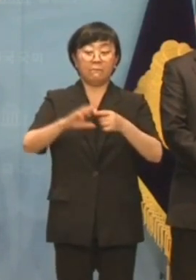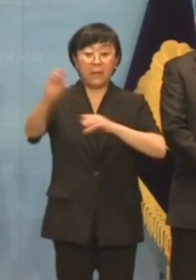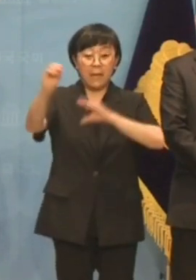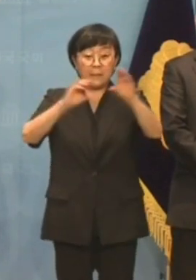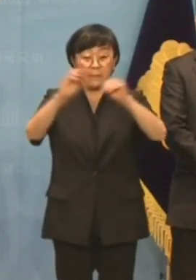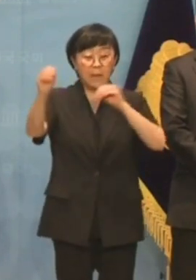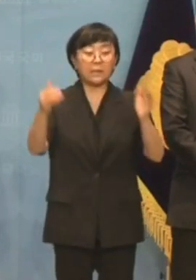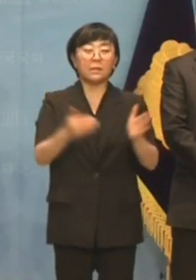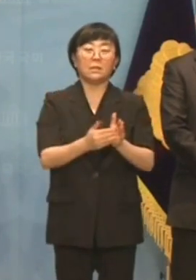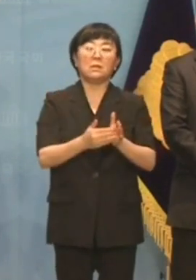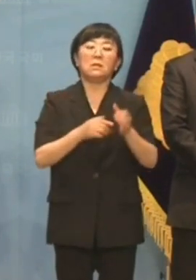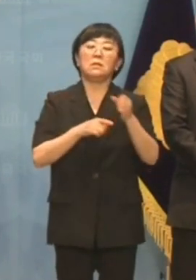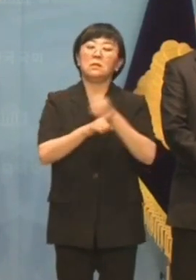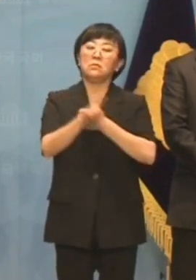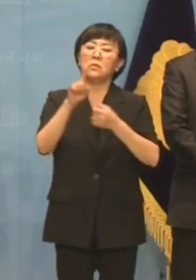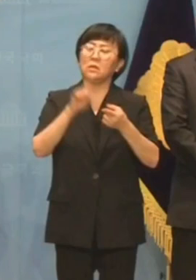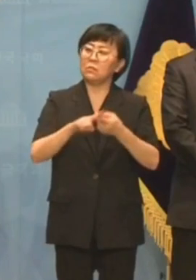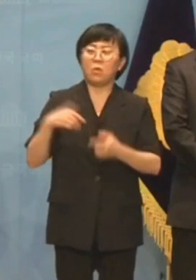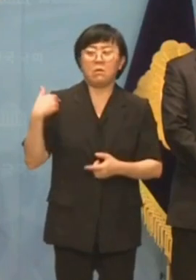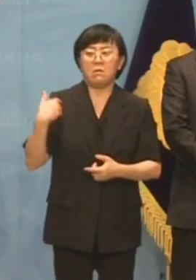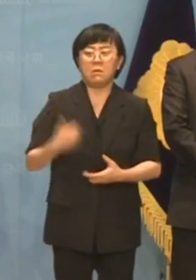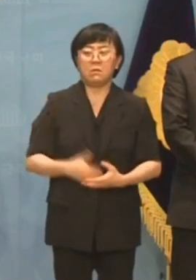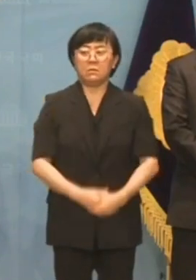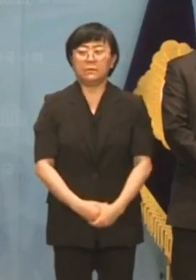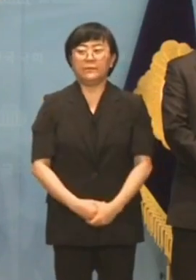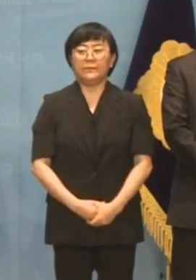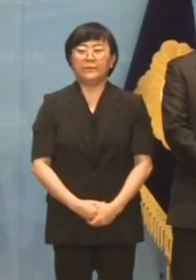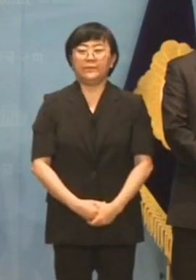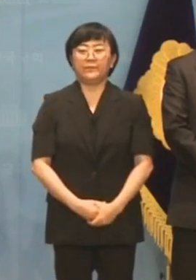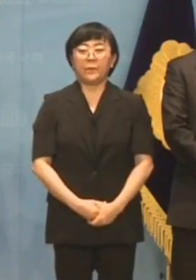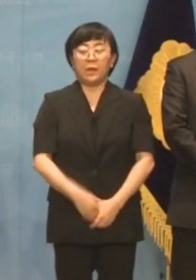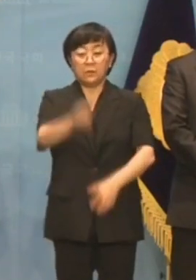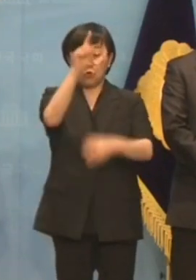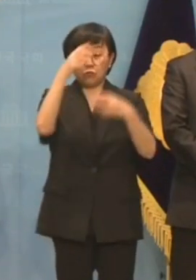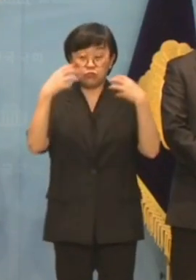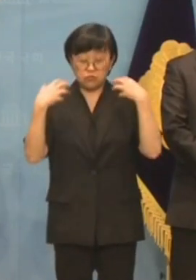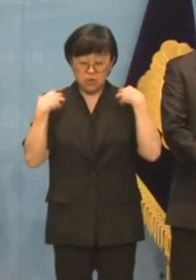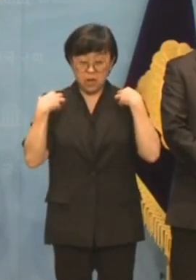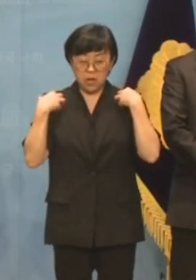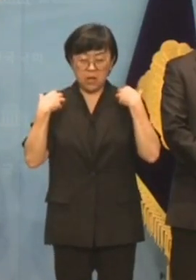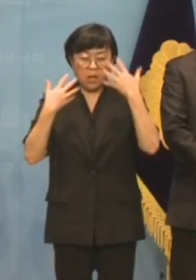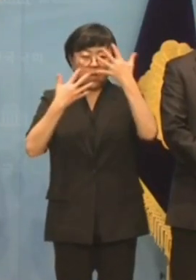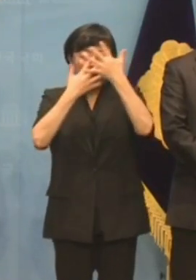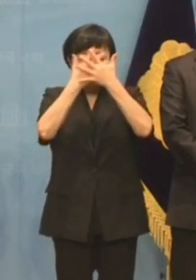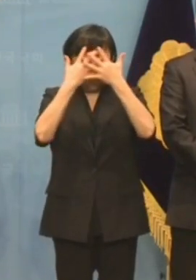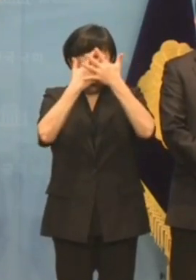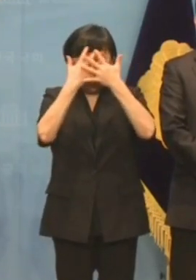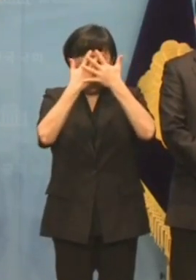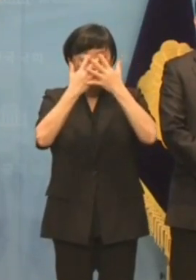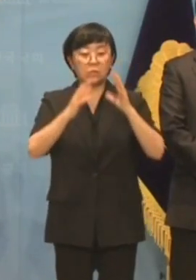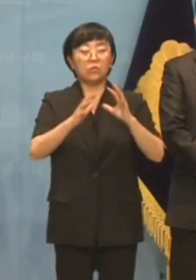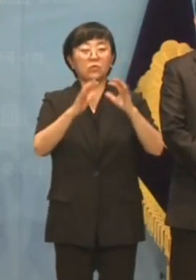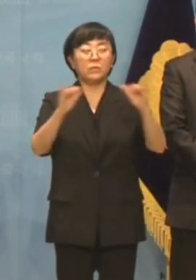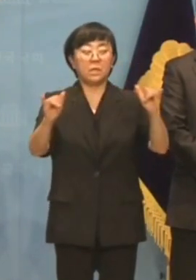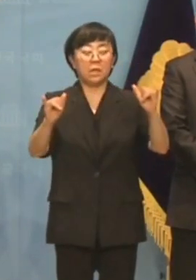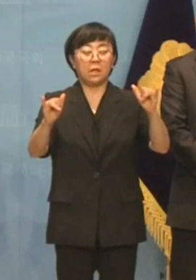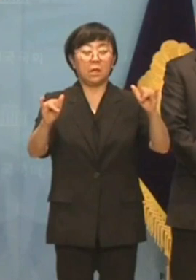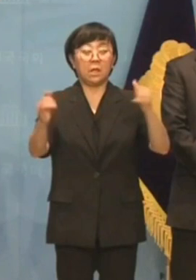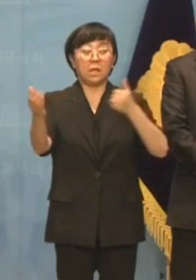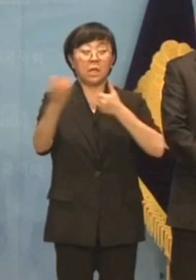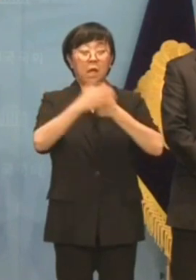나가고 끝내려고 한 이유를 알 수가 없습니다. 정부가 저렇게 뜨뜨미지근한데 국민의